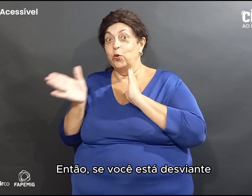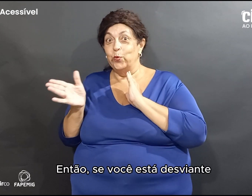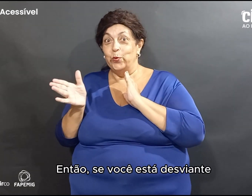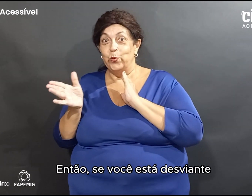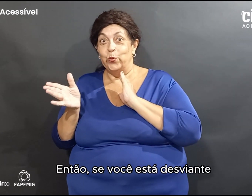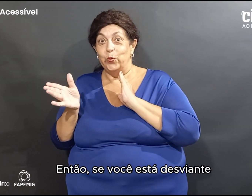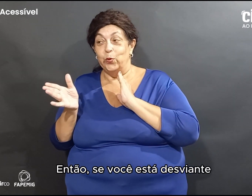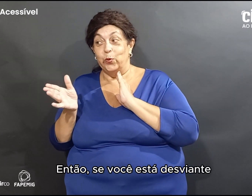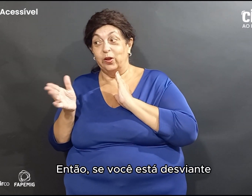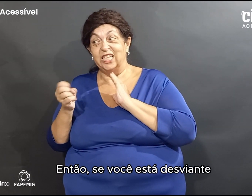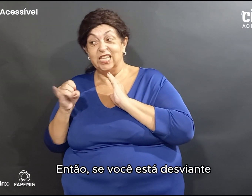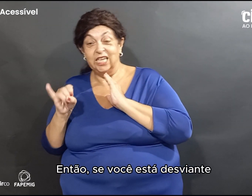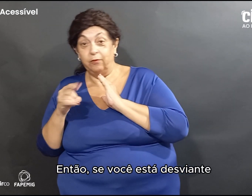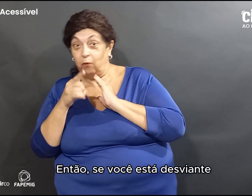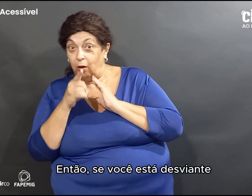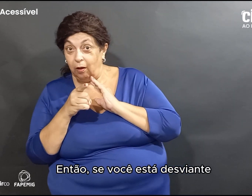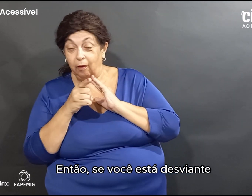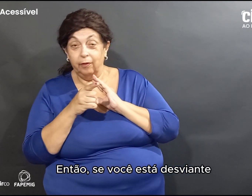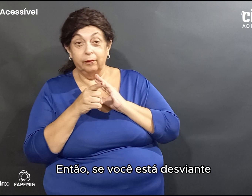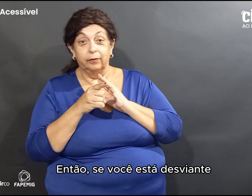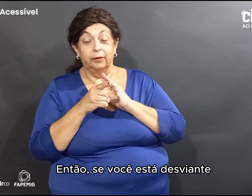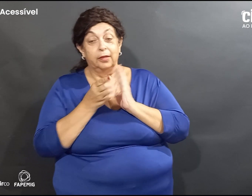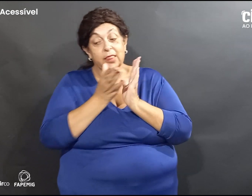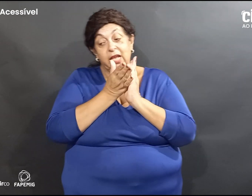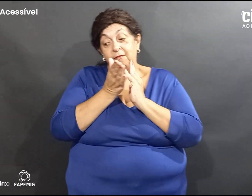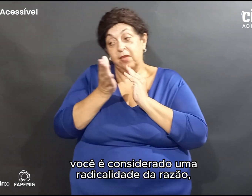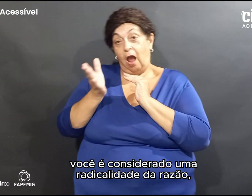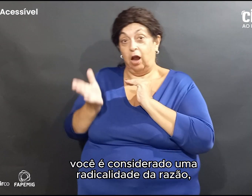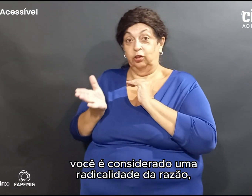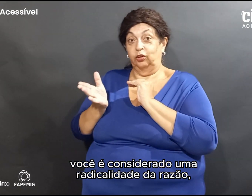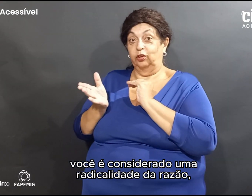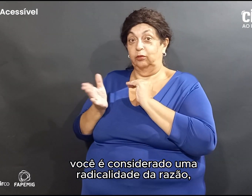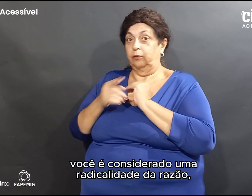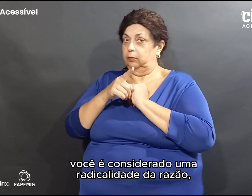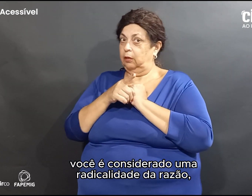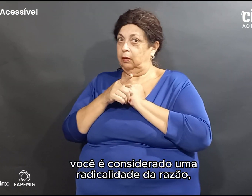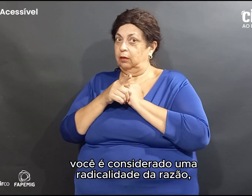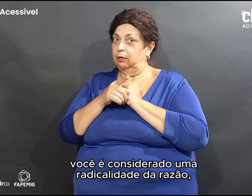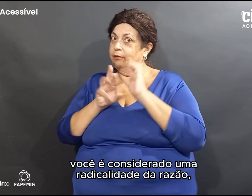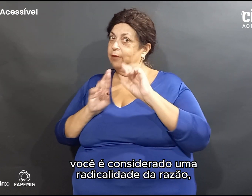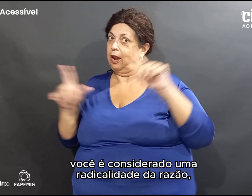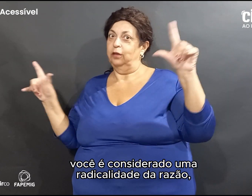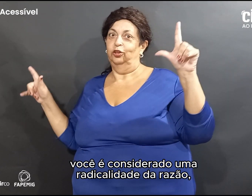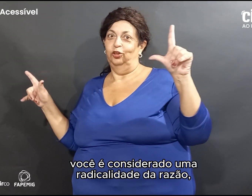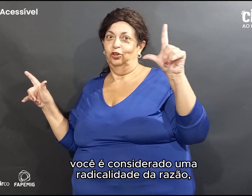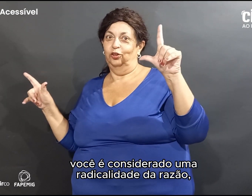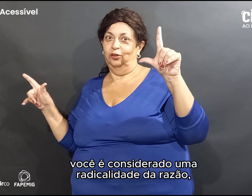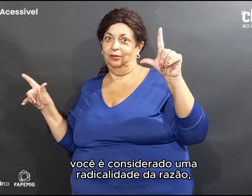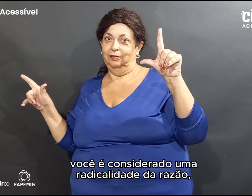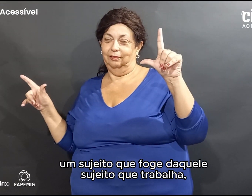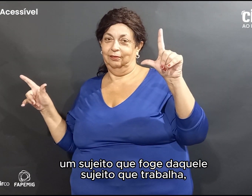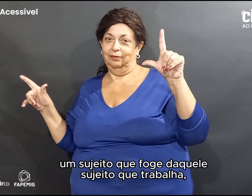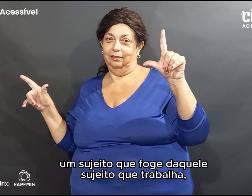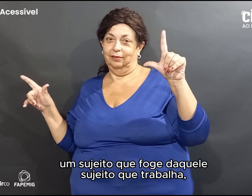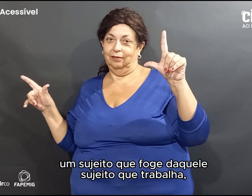Então, se você está, né, desviante, você é considerado, né, uma radicalidade da razão, um sujeito que